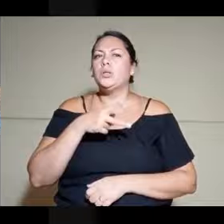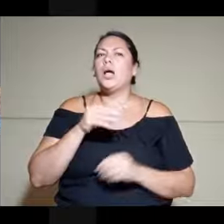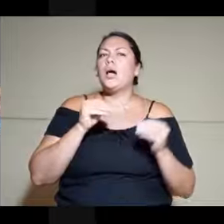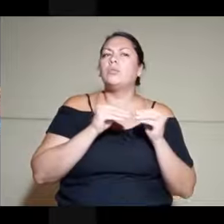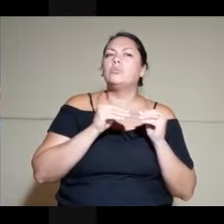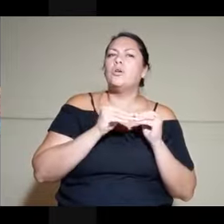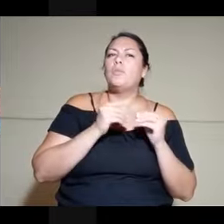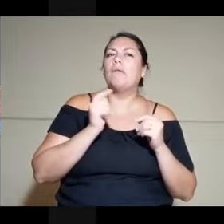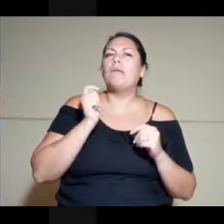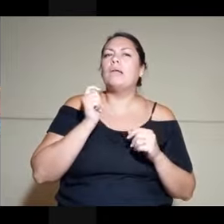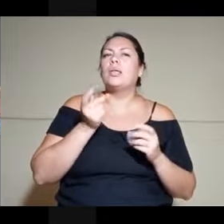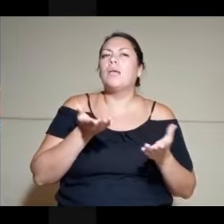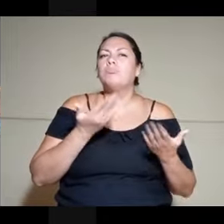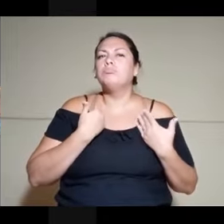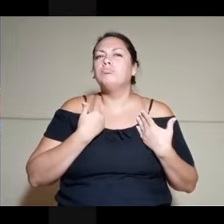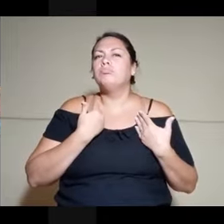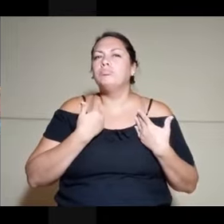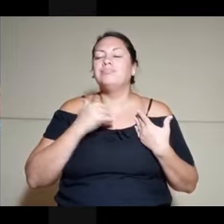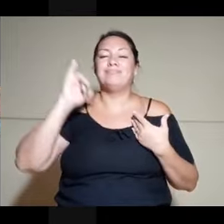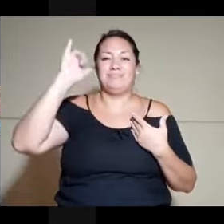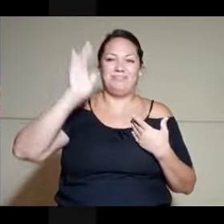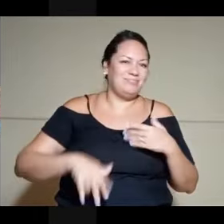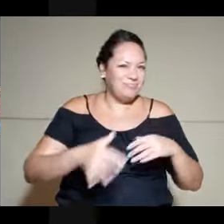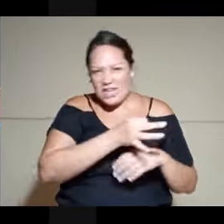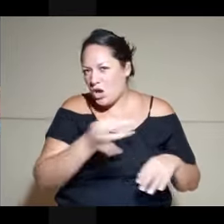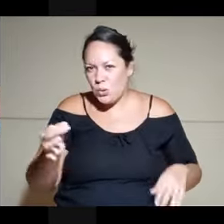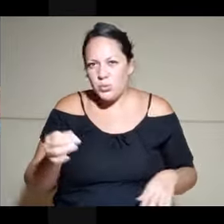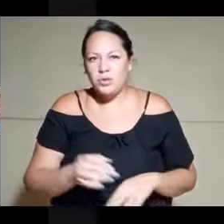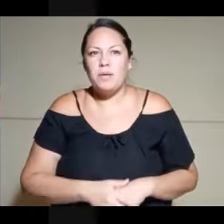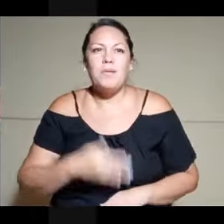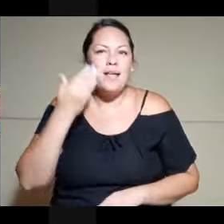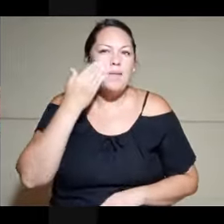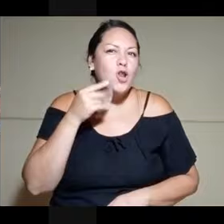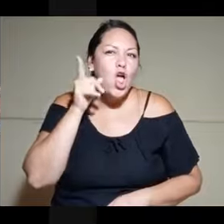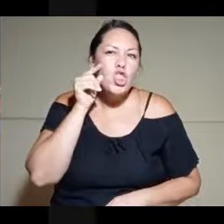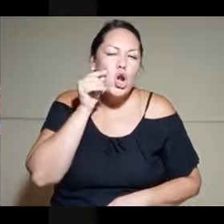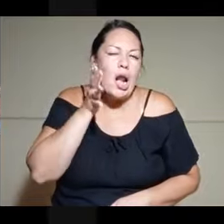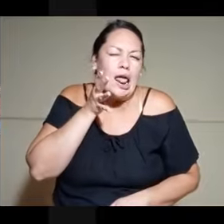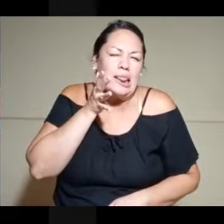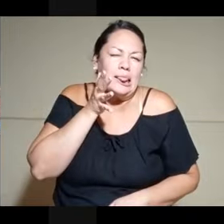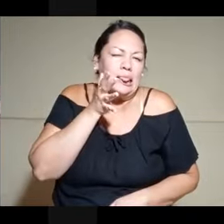Las neuralgias del trigémino. ¿Sí? ¿Alguien iba a preguntar algo?